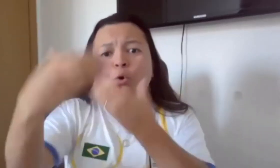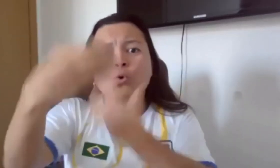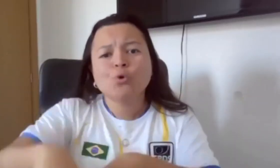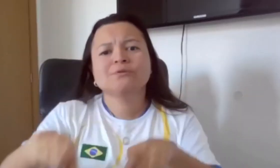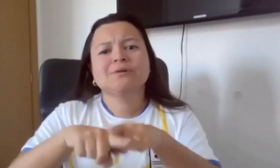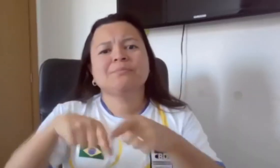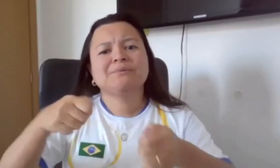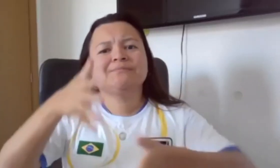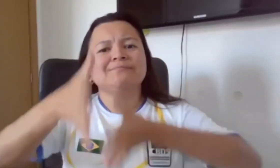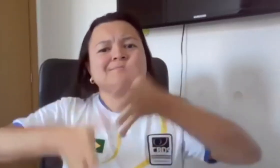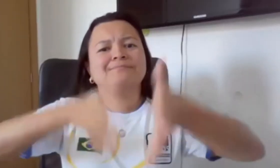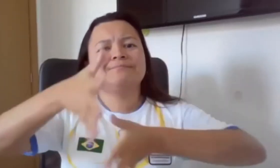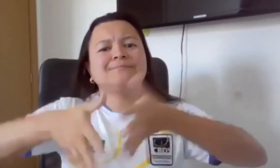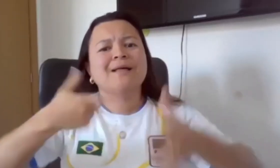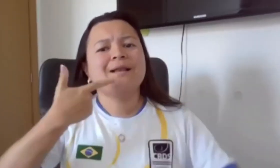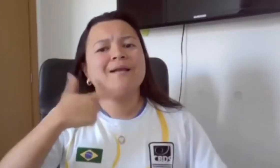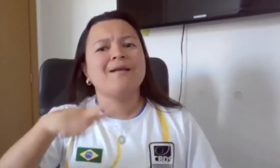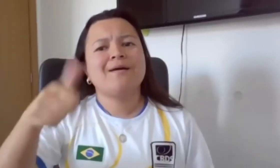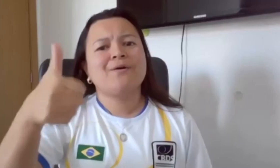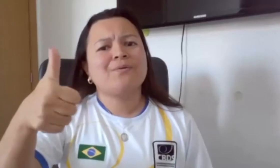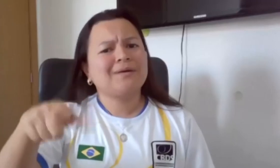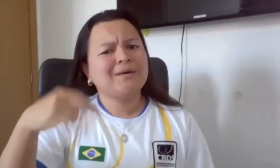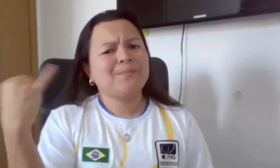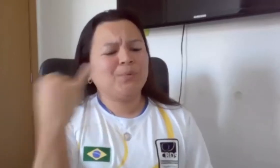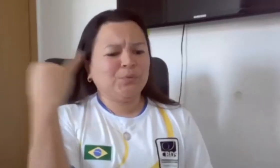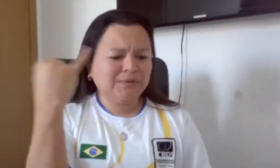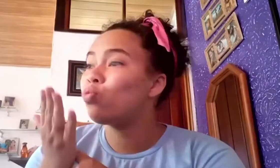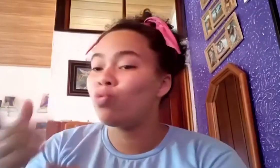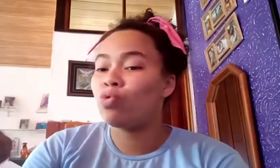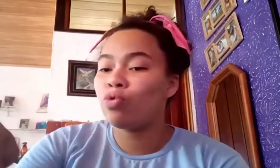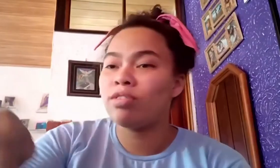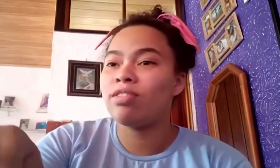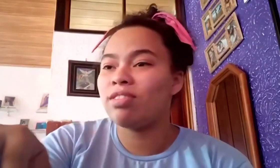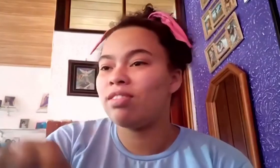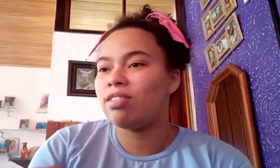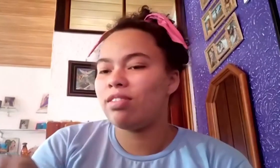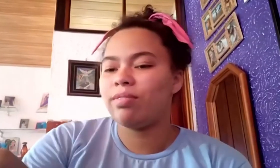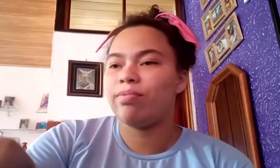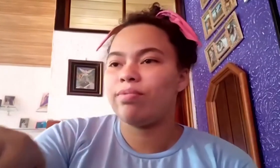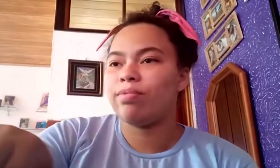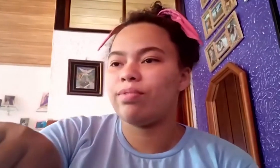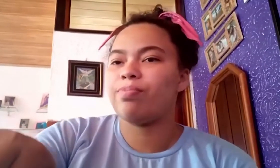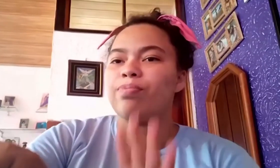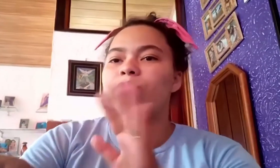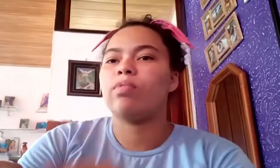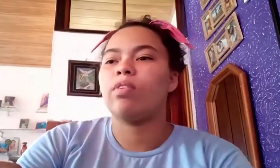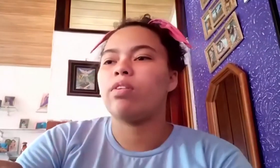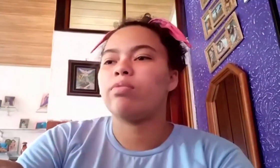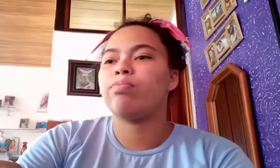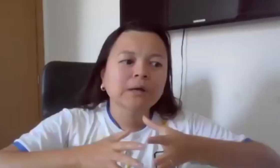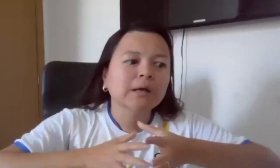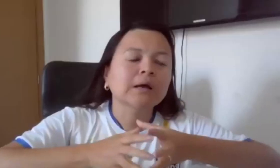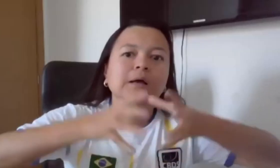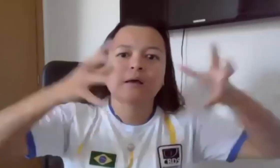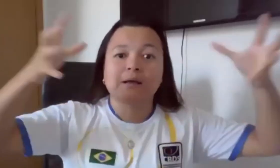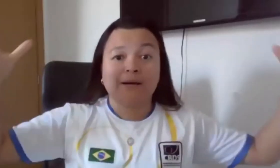prepara para receber, em novembro de 2022, o maior campeonato de surdos do mundo. Eu consegui,